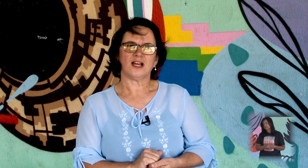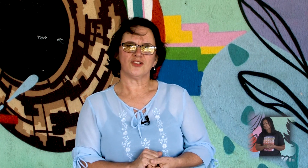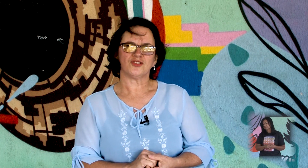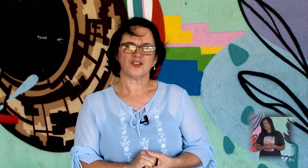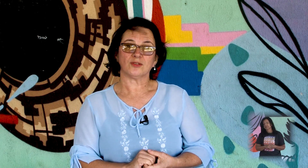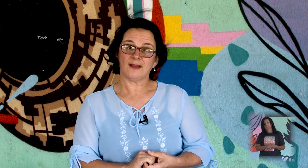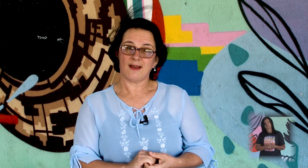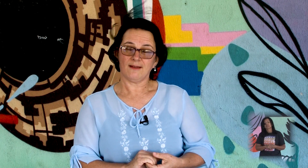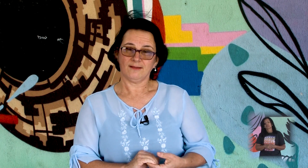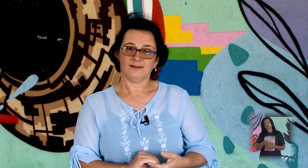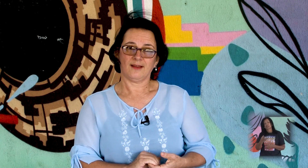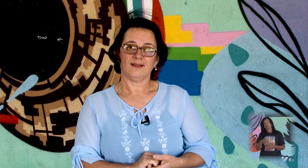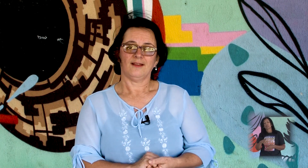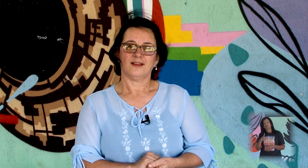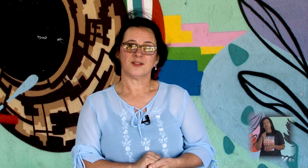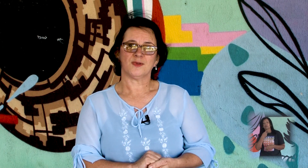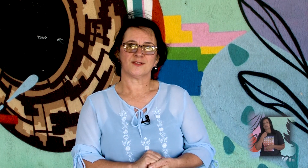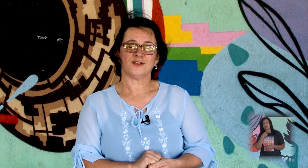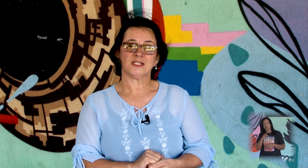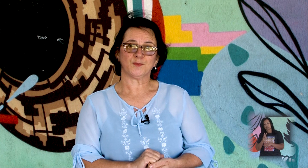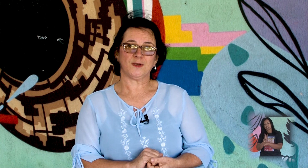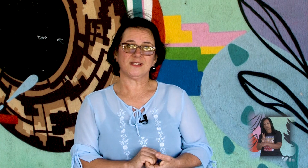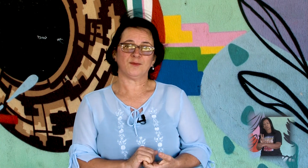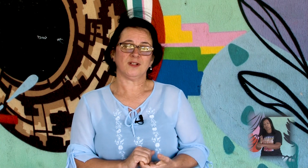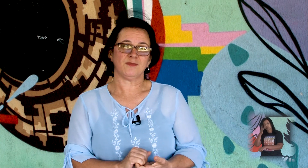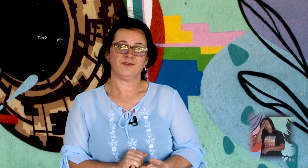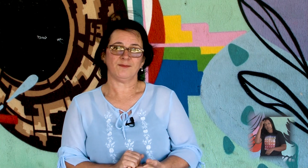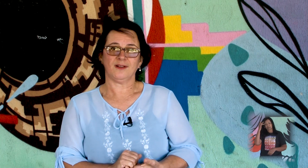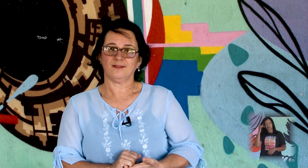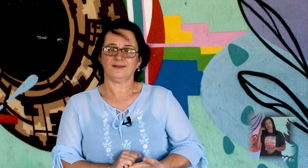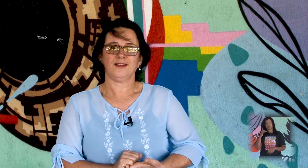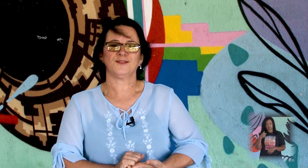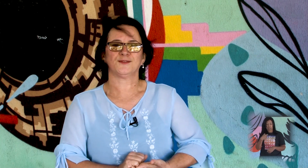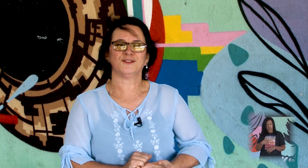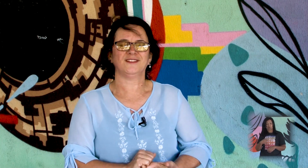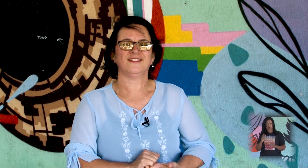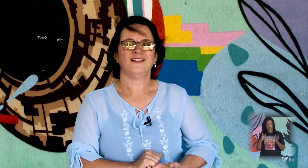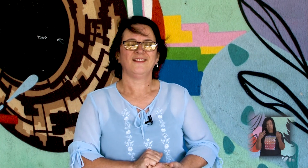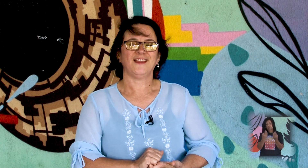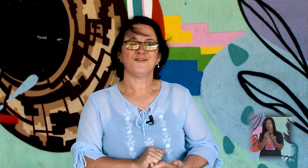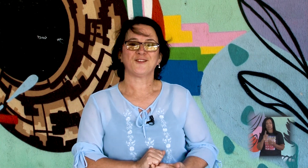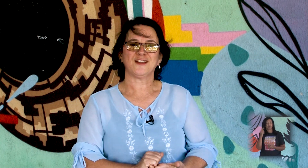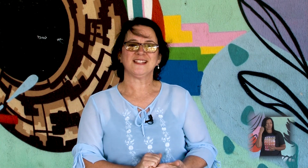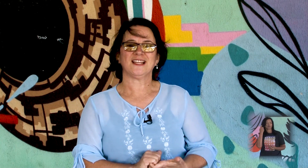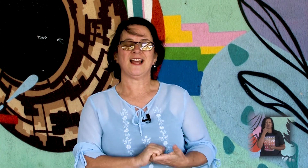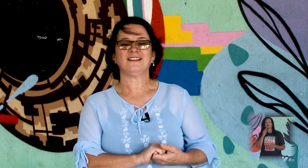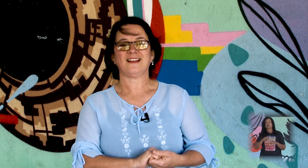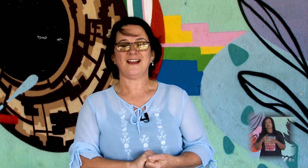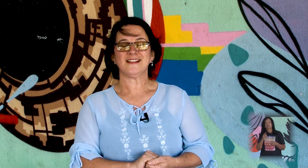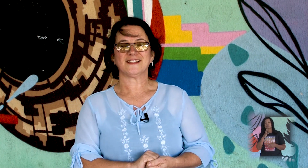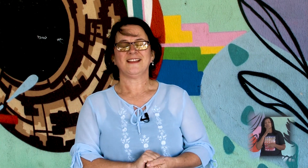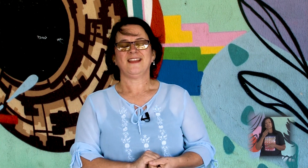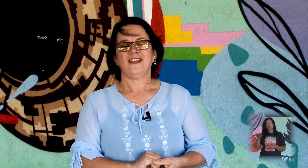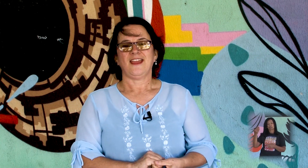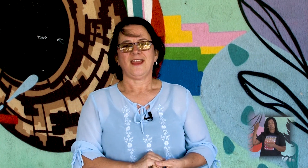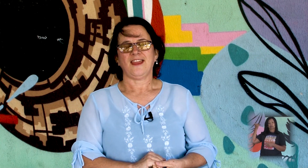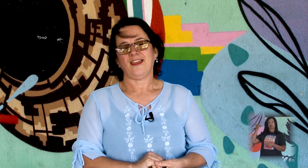ter vontade de ajudar, né, as pessoas. Por exemplo, eu na minha família não tenho surdo, né? Fui conhecer lá